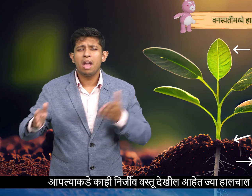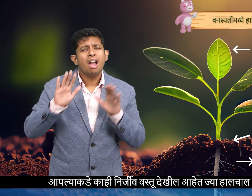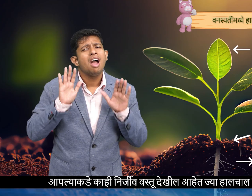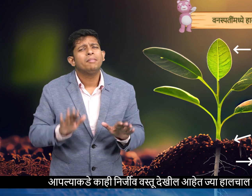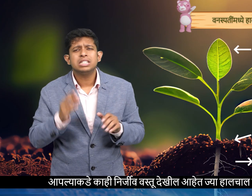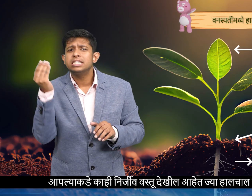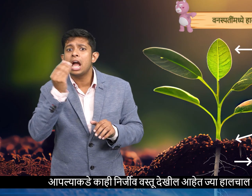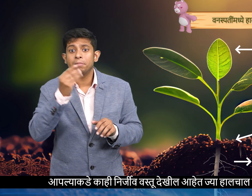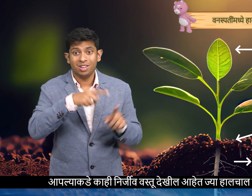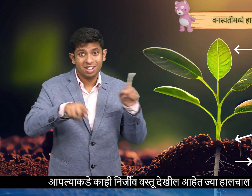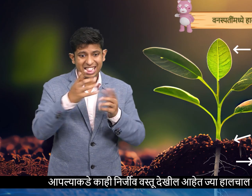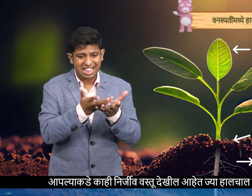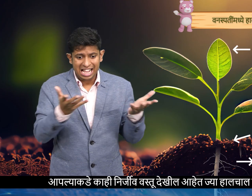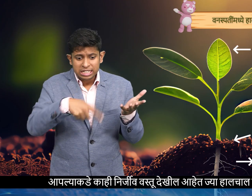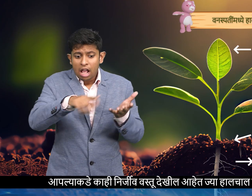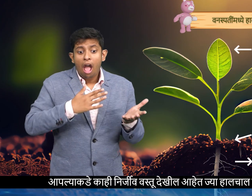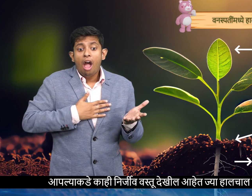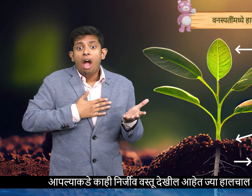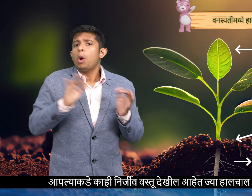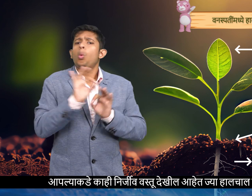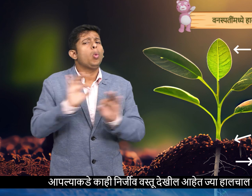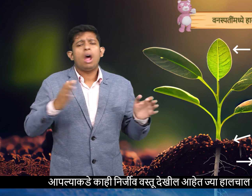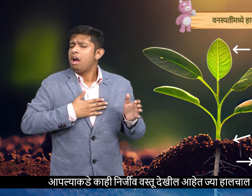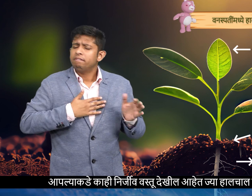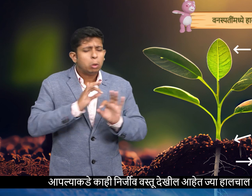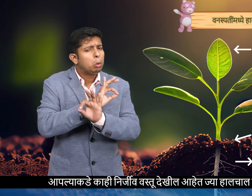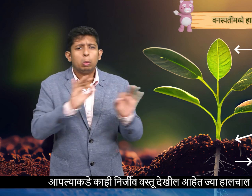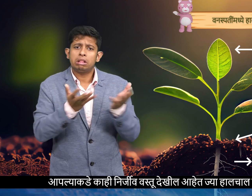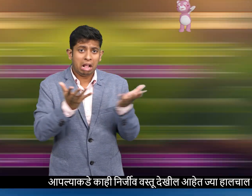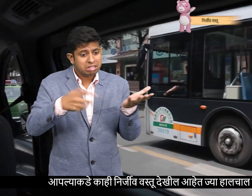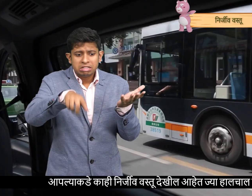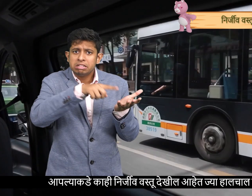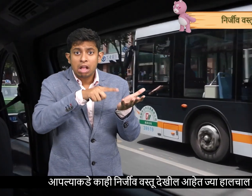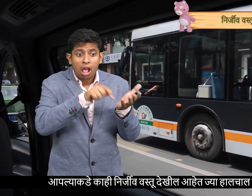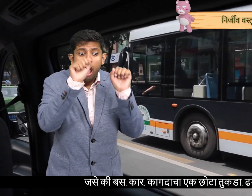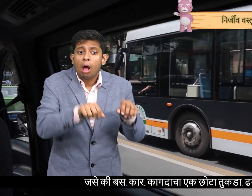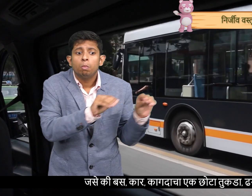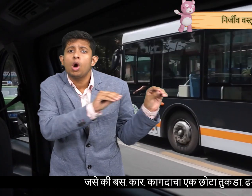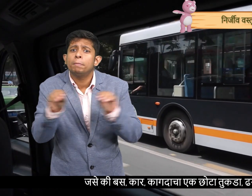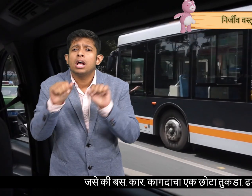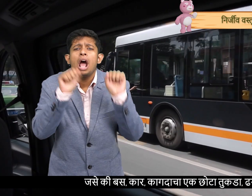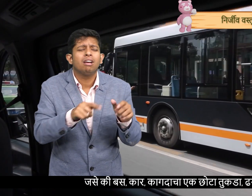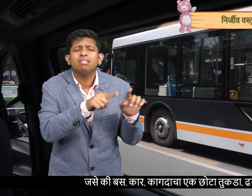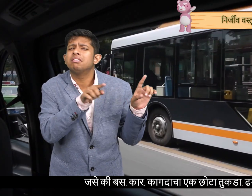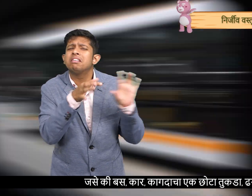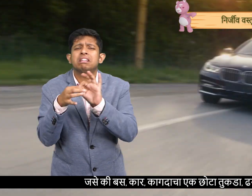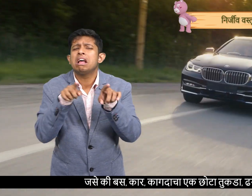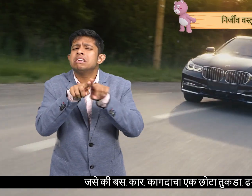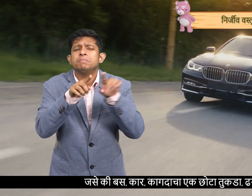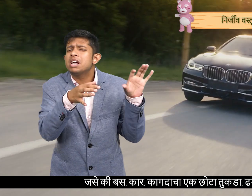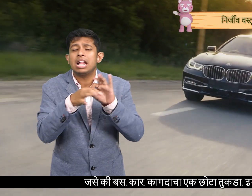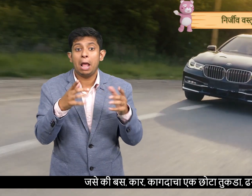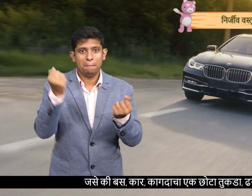आपल्याकडे काही निर्जीव वस्तू देखील आहेत ज्या हालचाल करू शकतात, जसे की